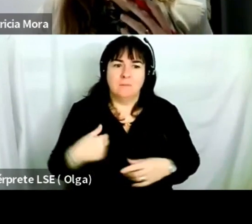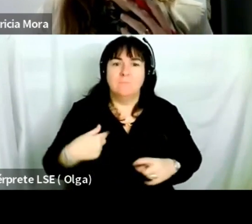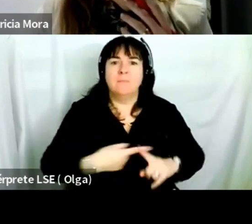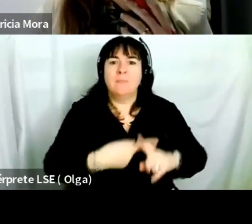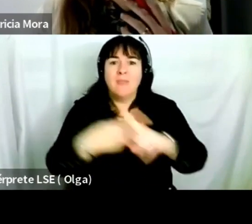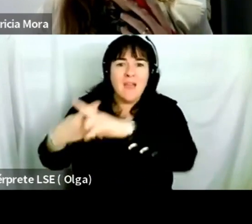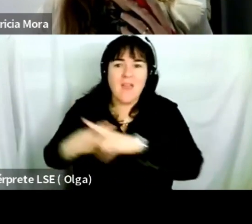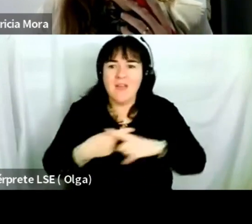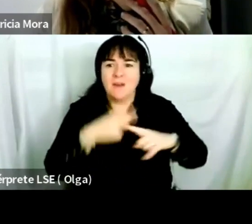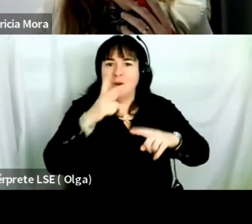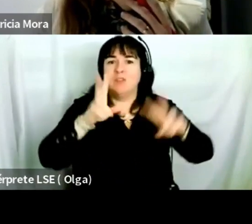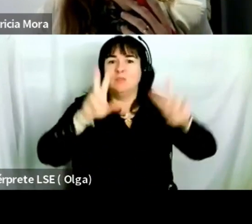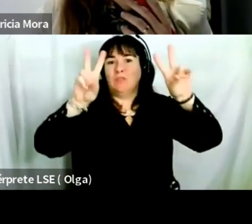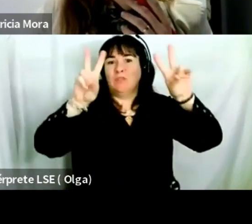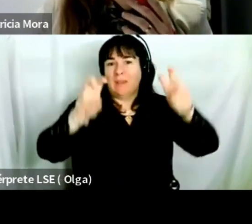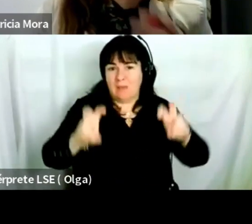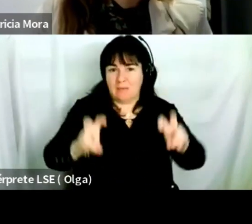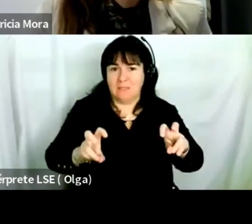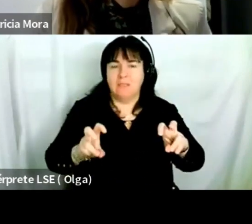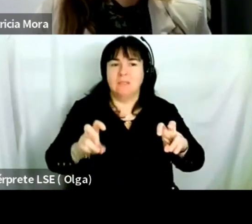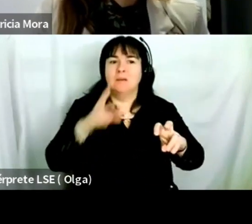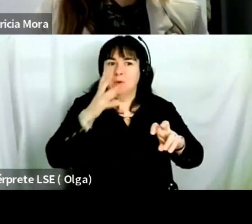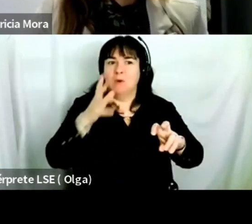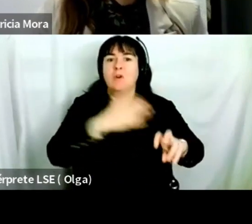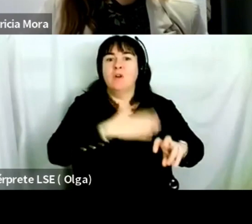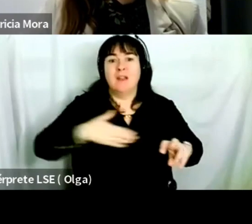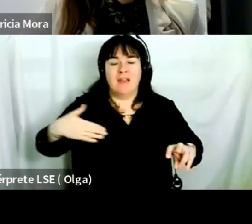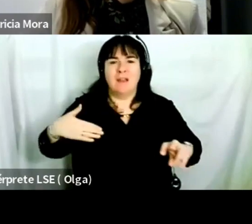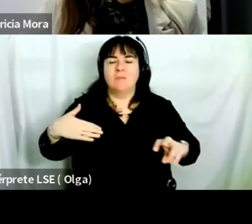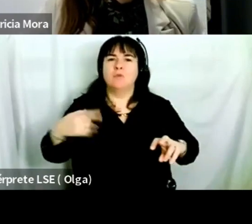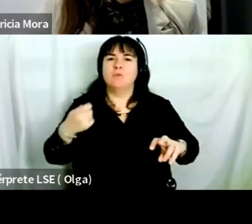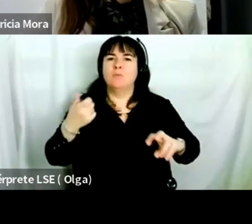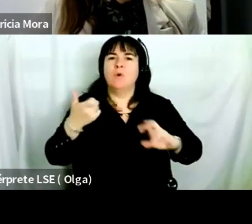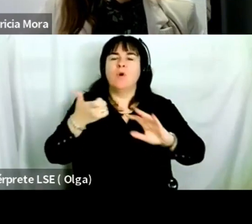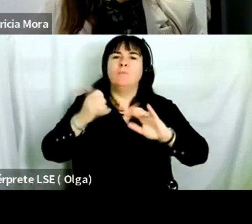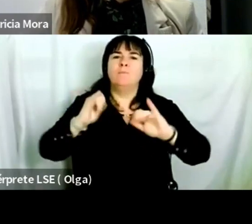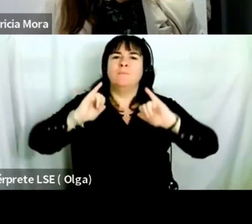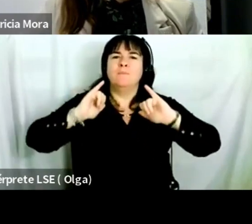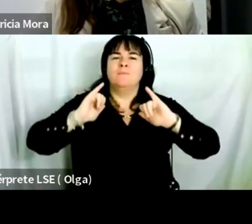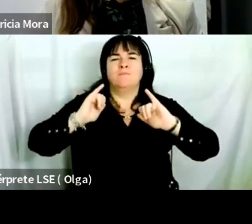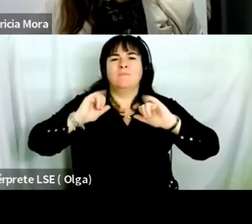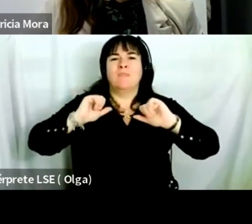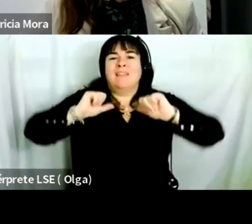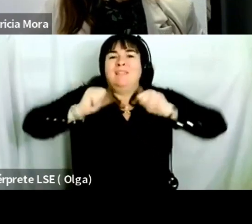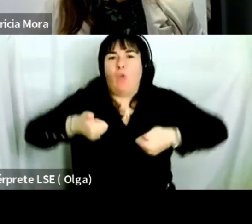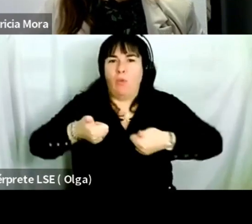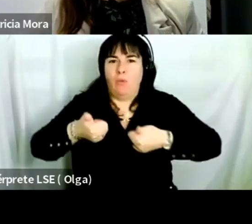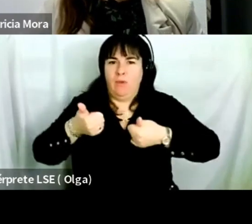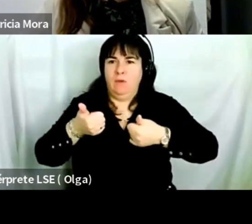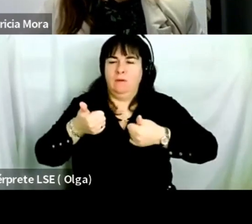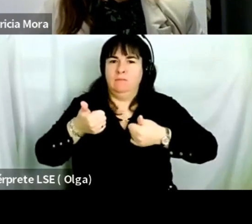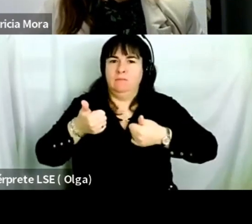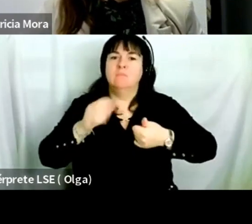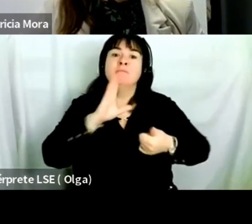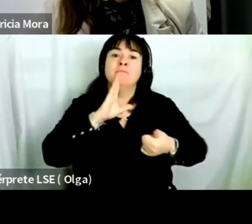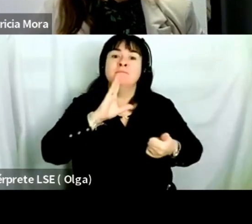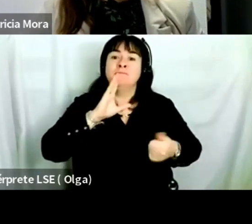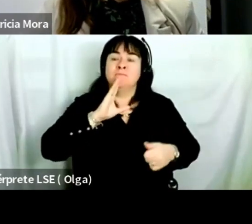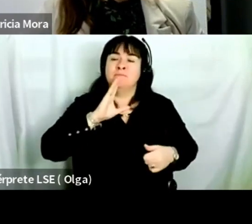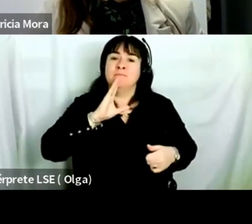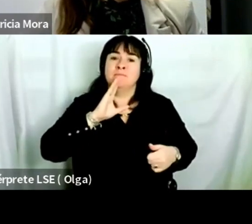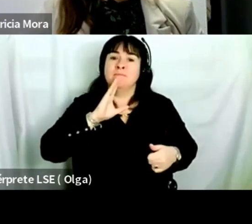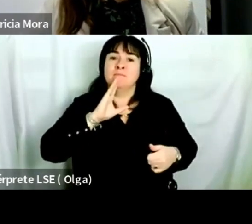por materia. Básicamente es introducir en esta definición que planteaba